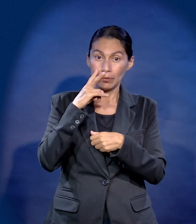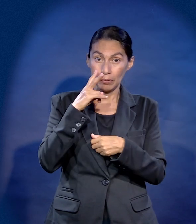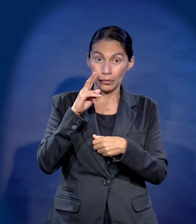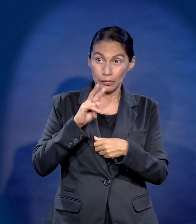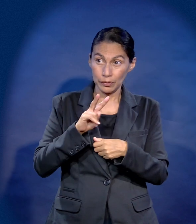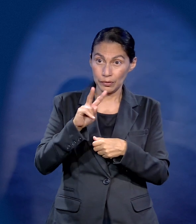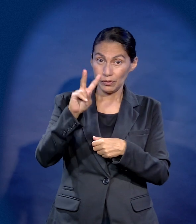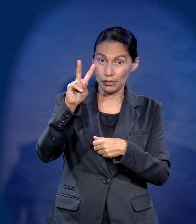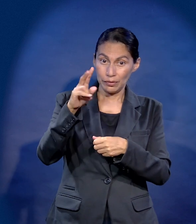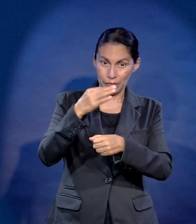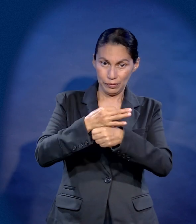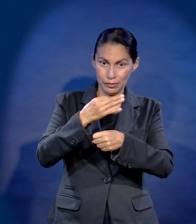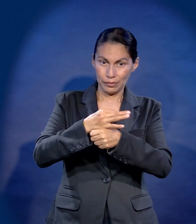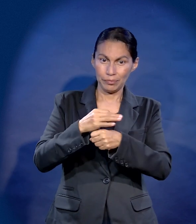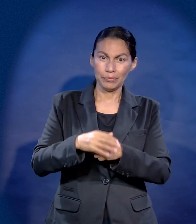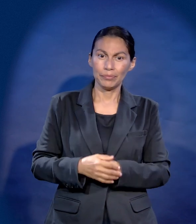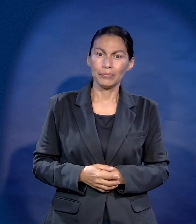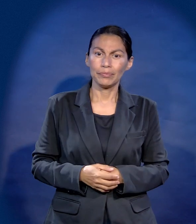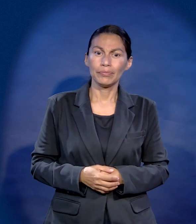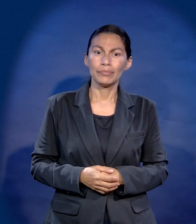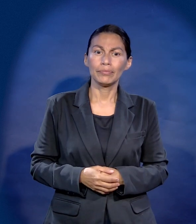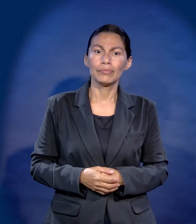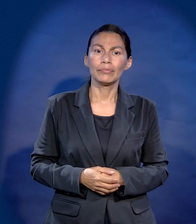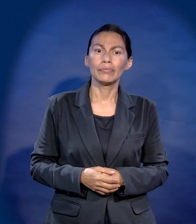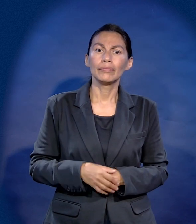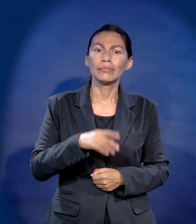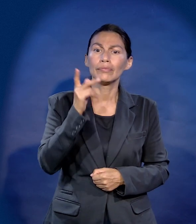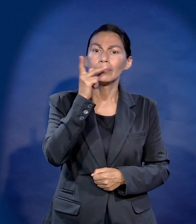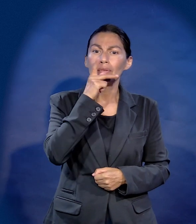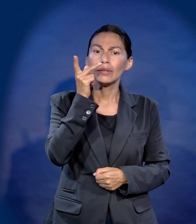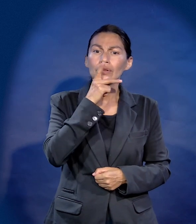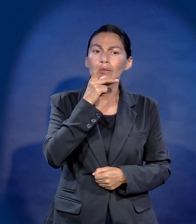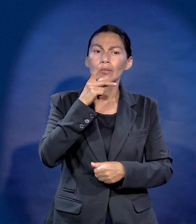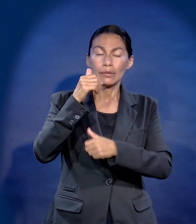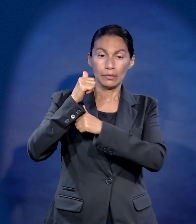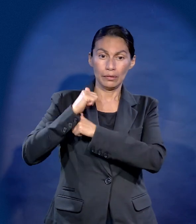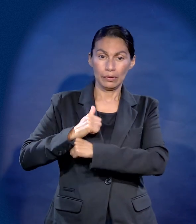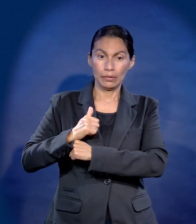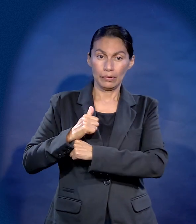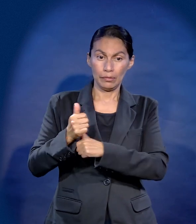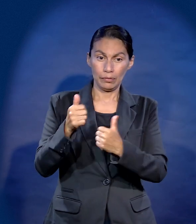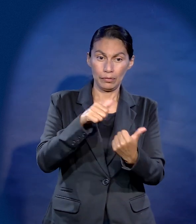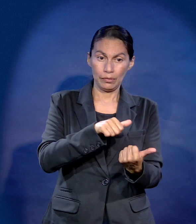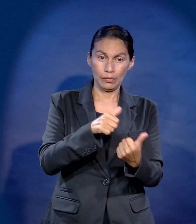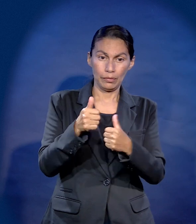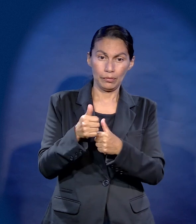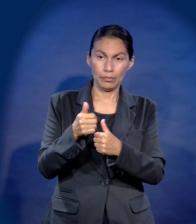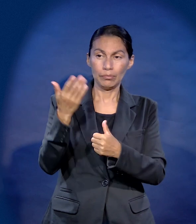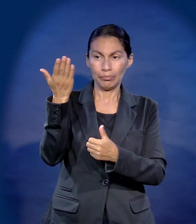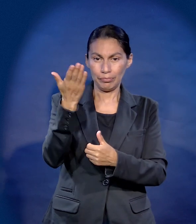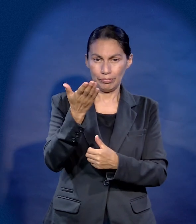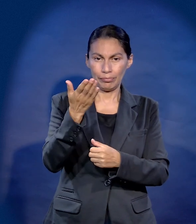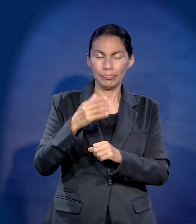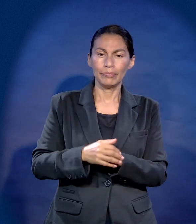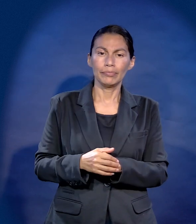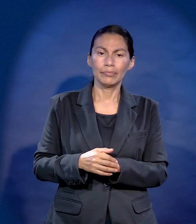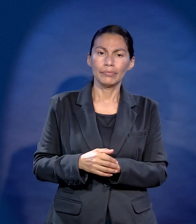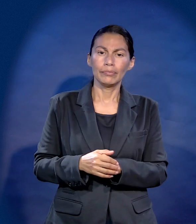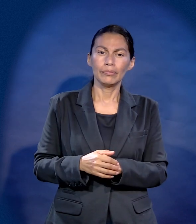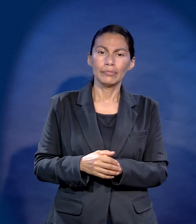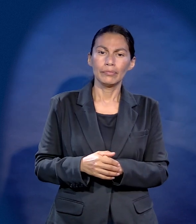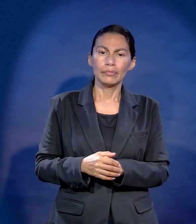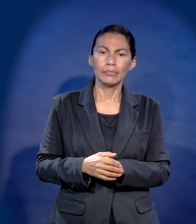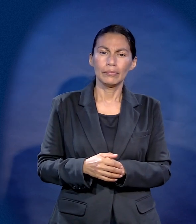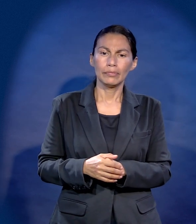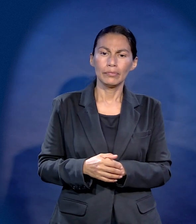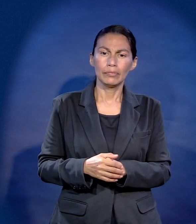mientras observamos una victoria justo en este momento. Y yo le voy a pedir al pastor encargado de este bautismo que